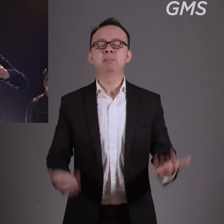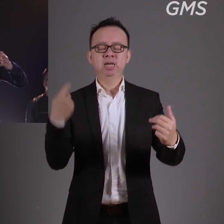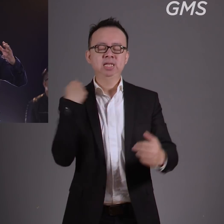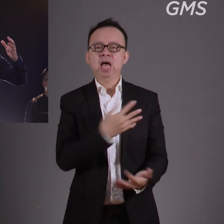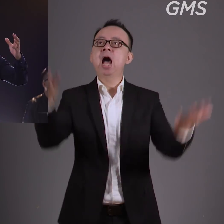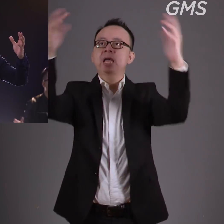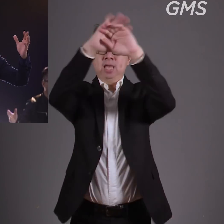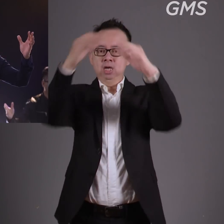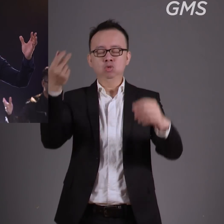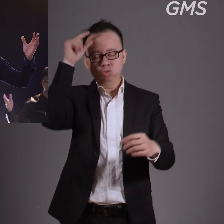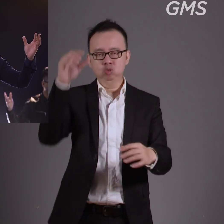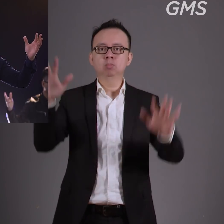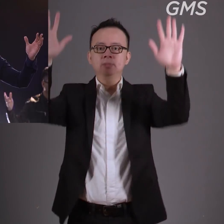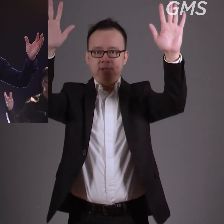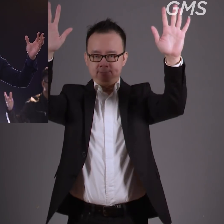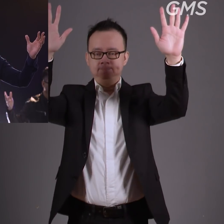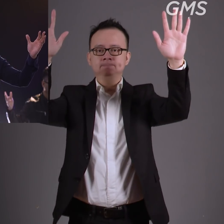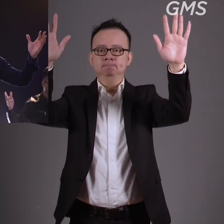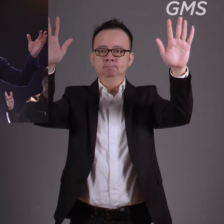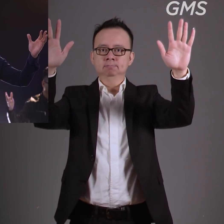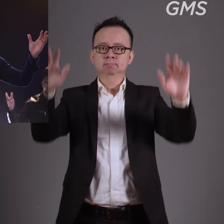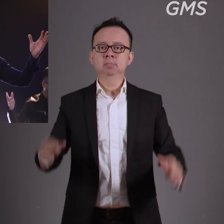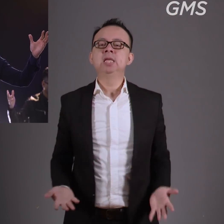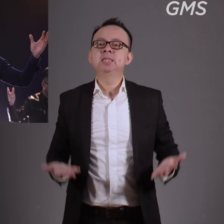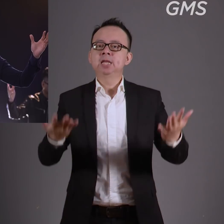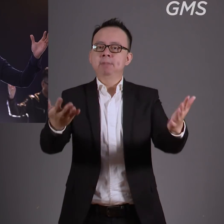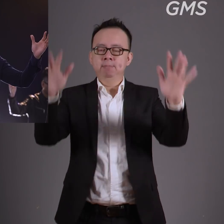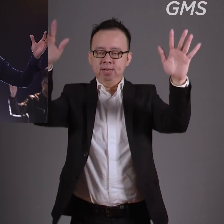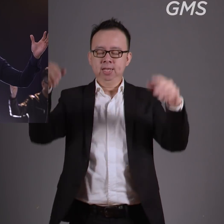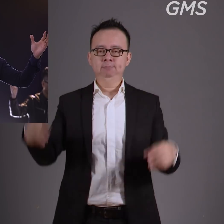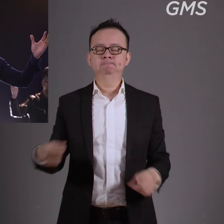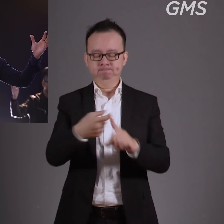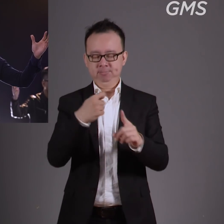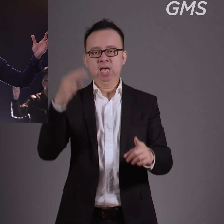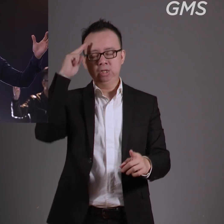Mari kita angkat tangan untuk menerima berkat pengembalaan. Terimalah berkat dari